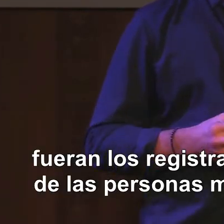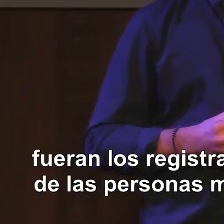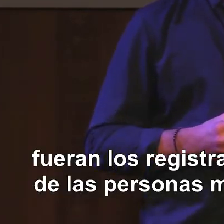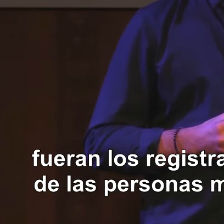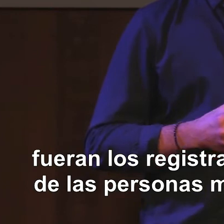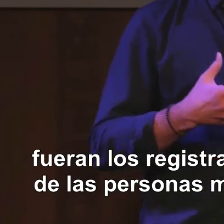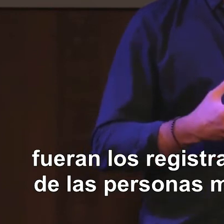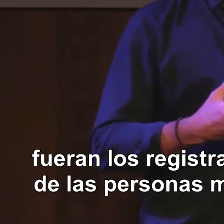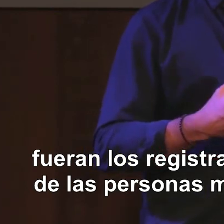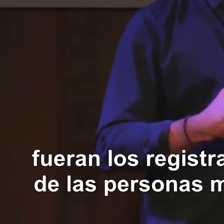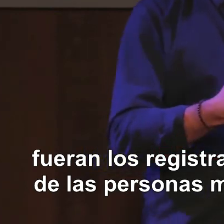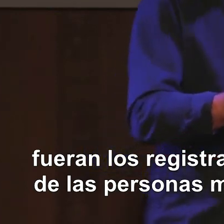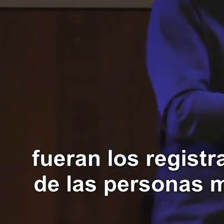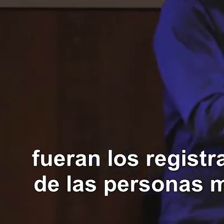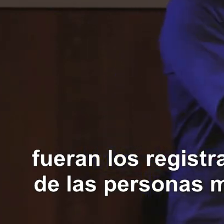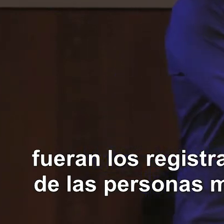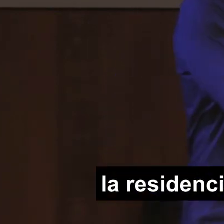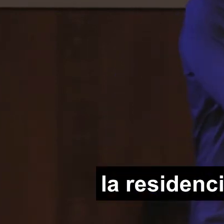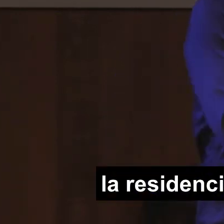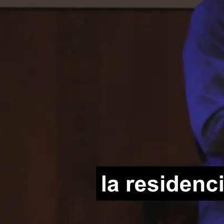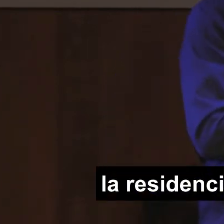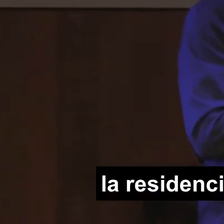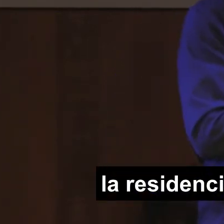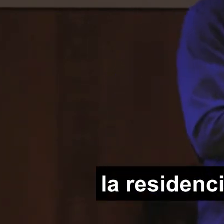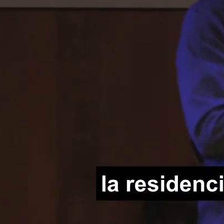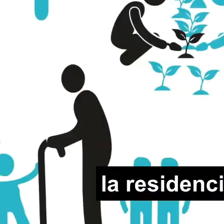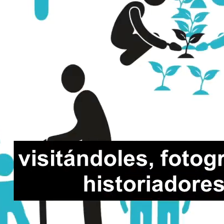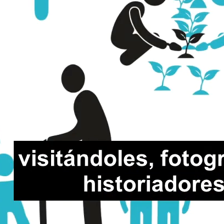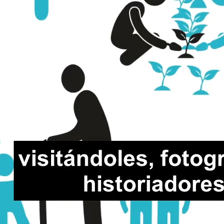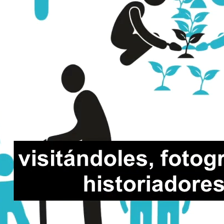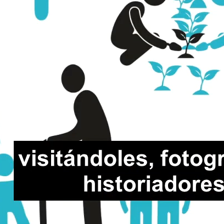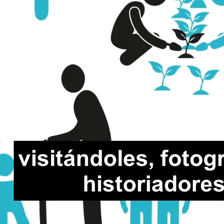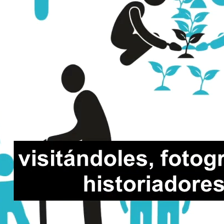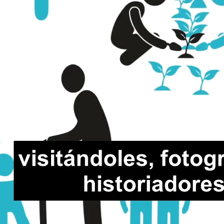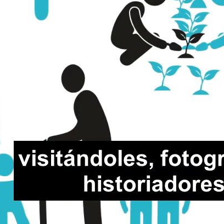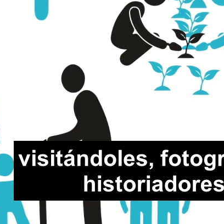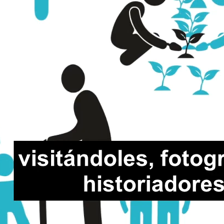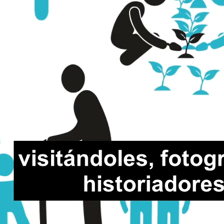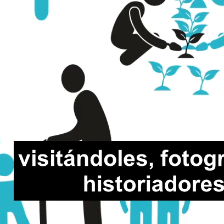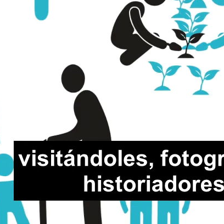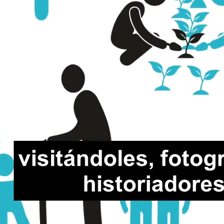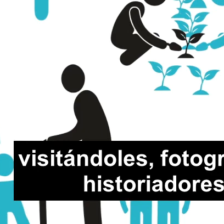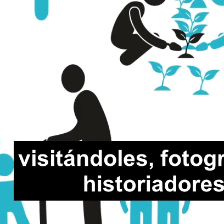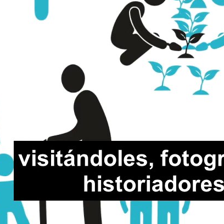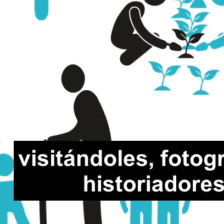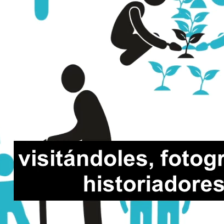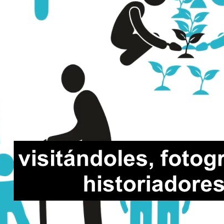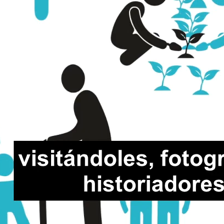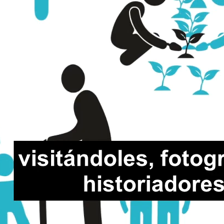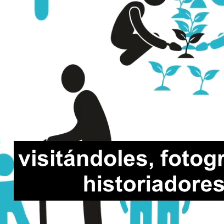de la memoria de las personas mayores que vive en la residencia de su barrio visitando les fotografiando les haciendo